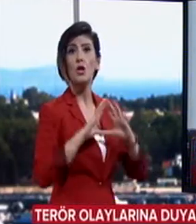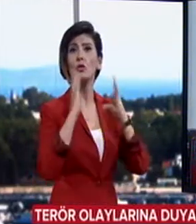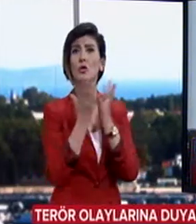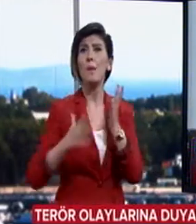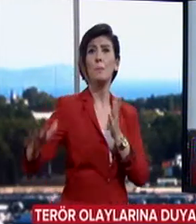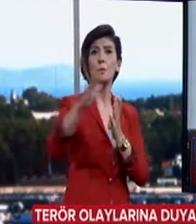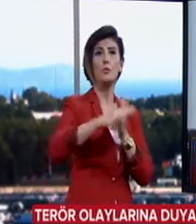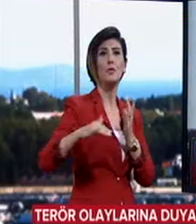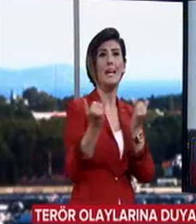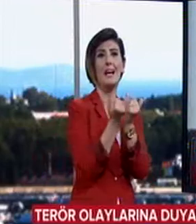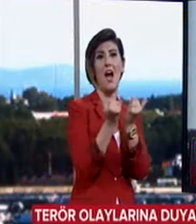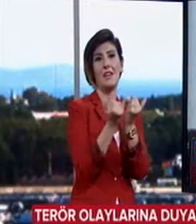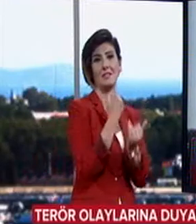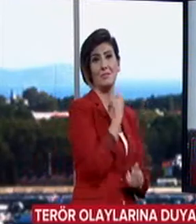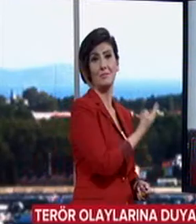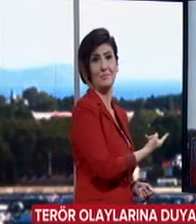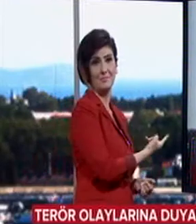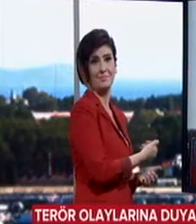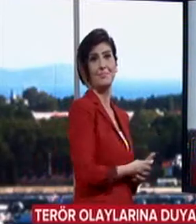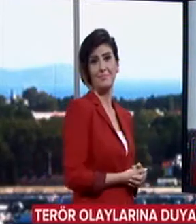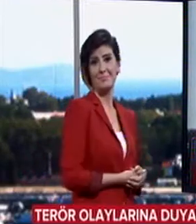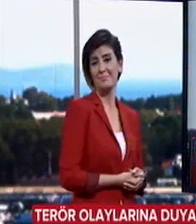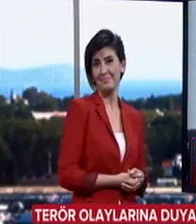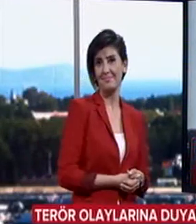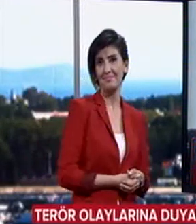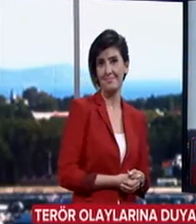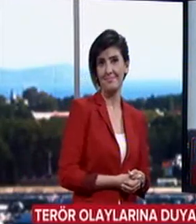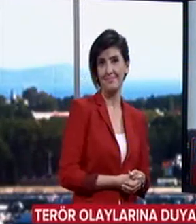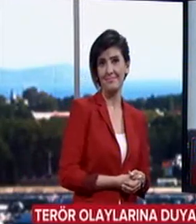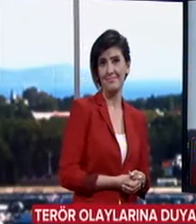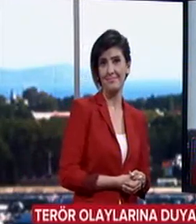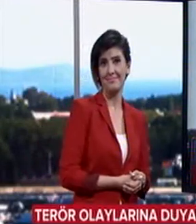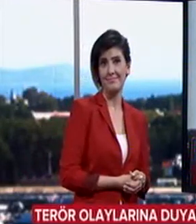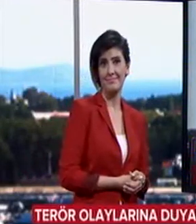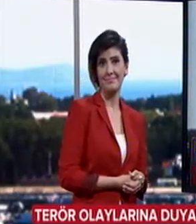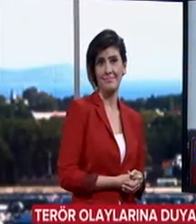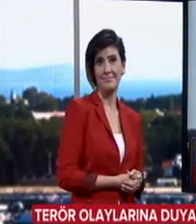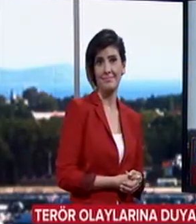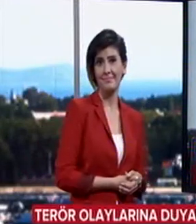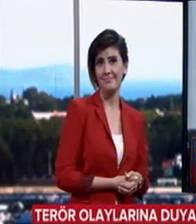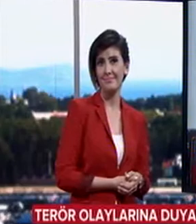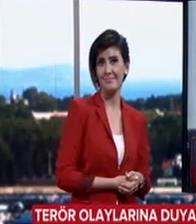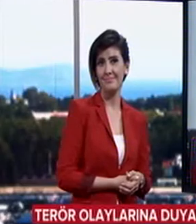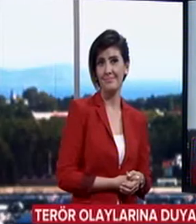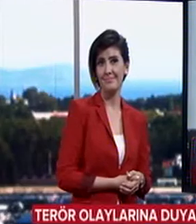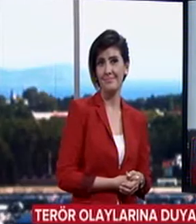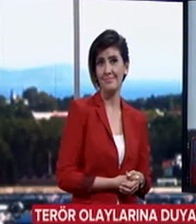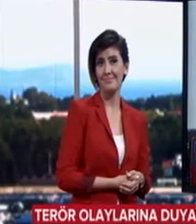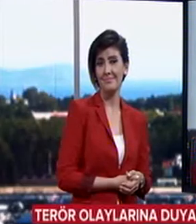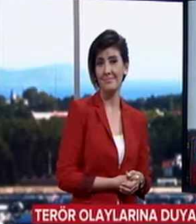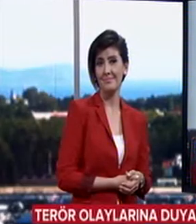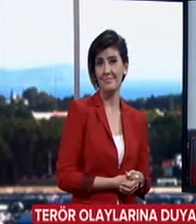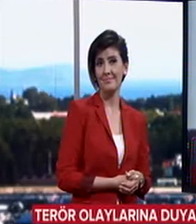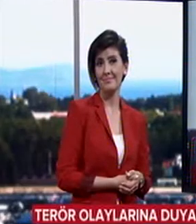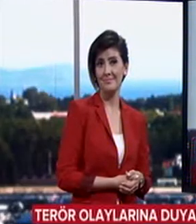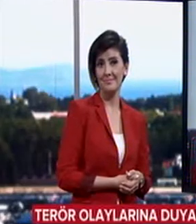Tüm din hepsi benim için eşit diyor. Kardeştir diyor.